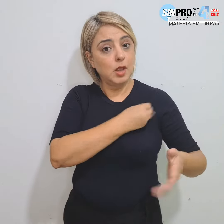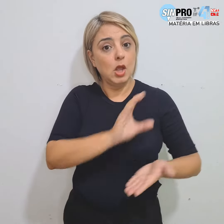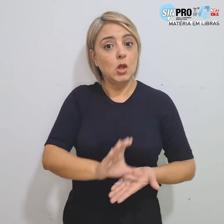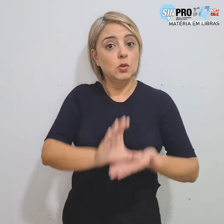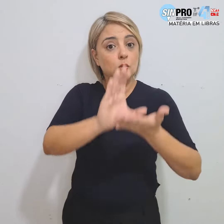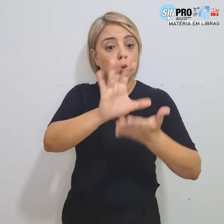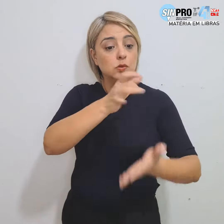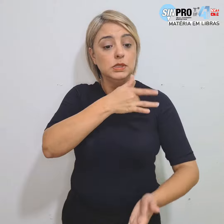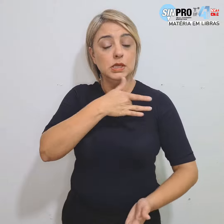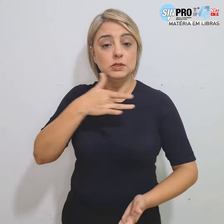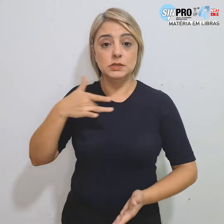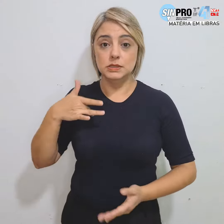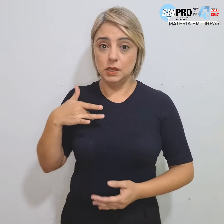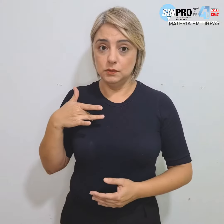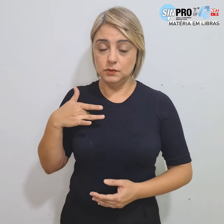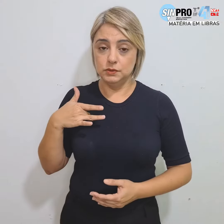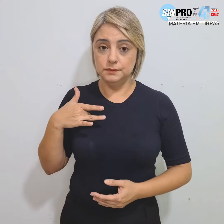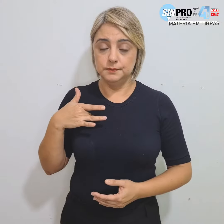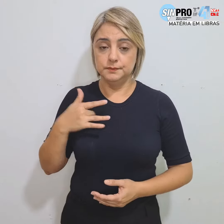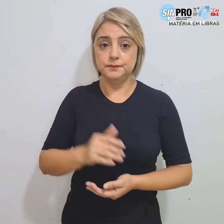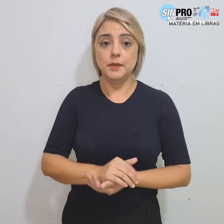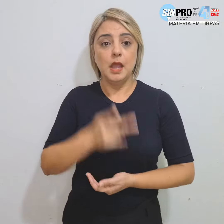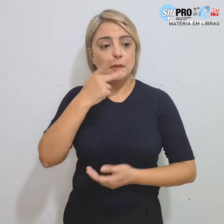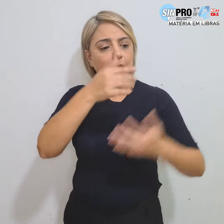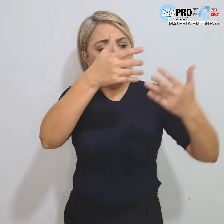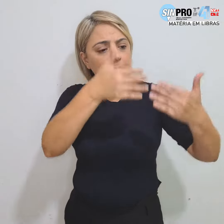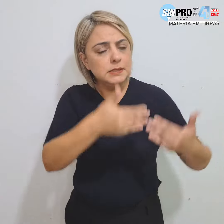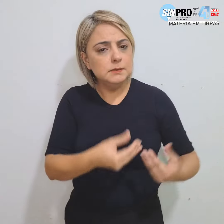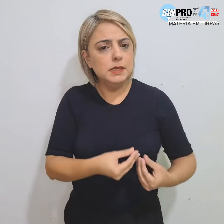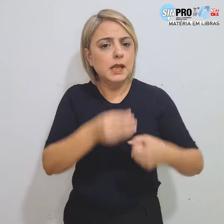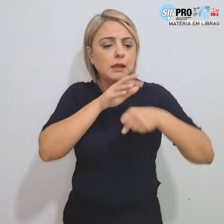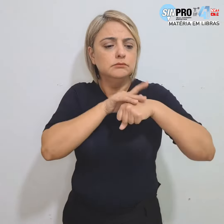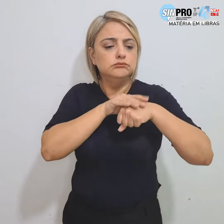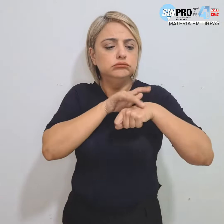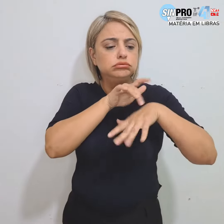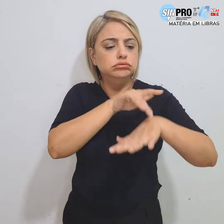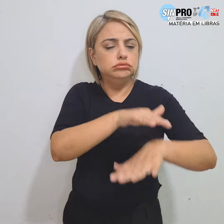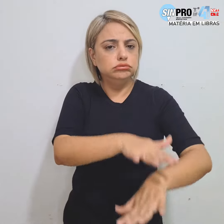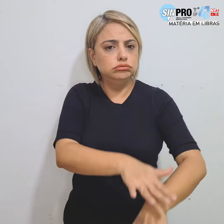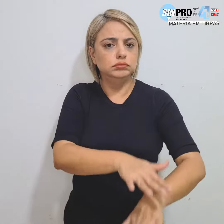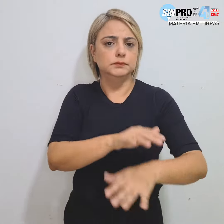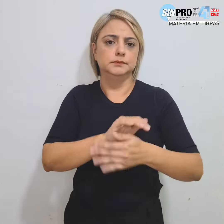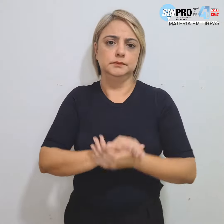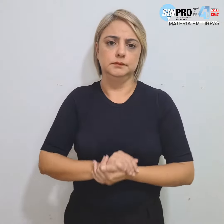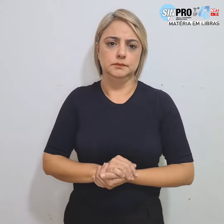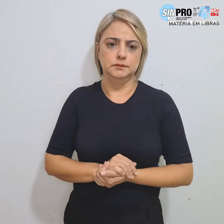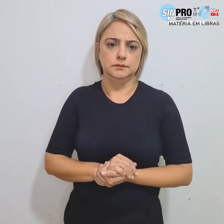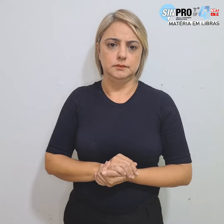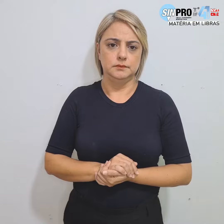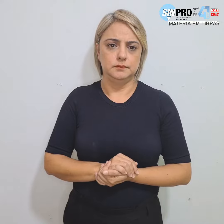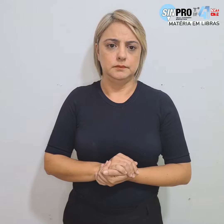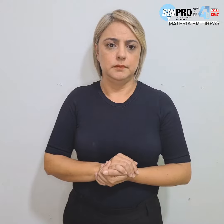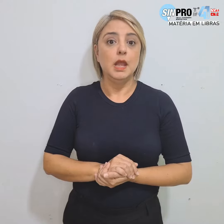de Saúde para falar sobre a pandemia. Contará ainda